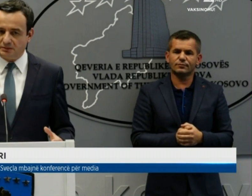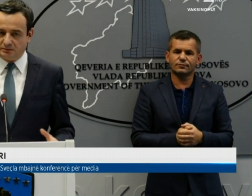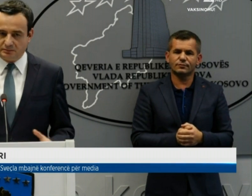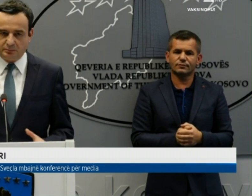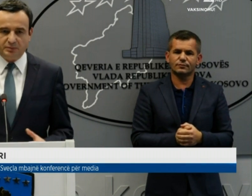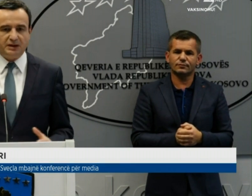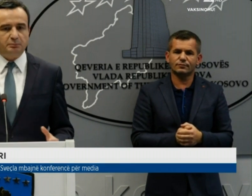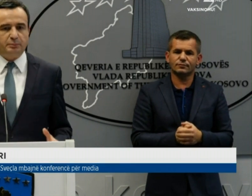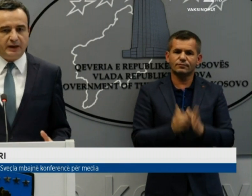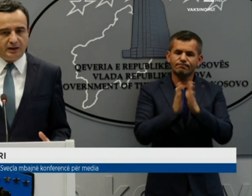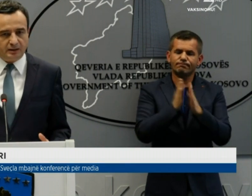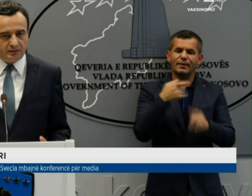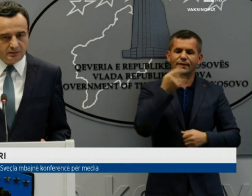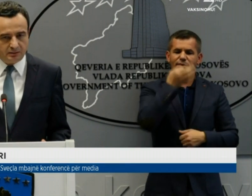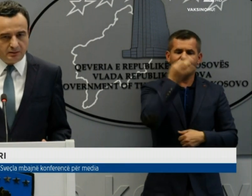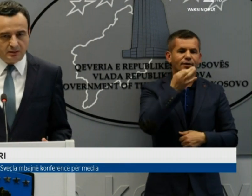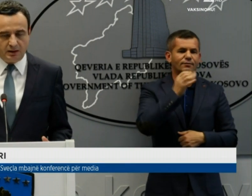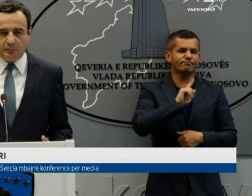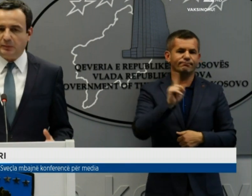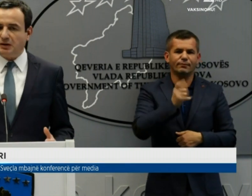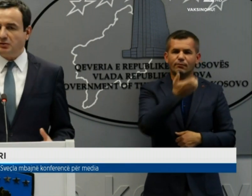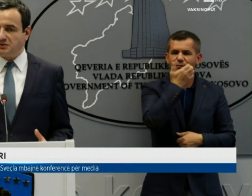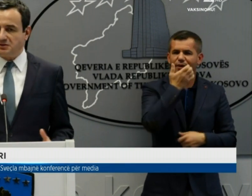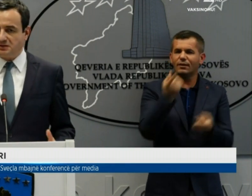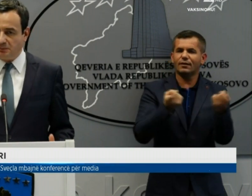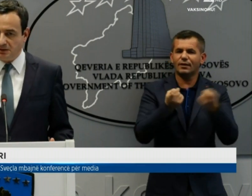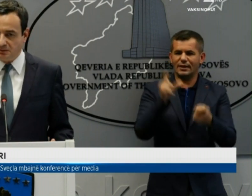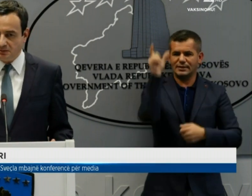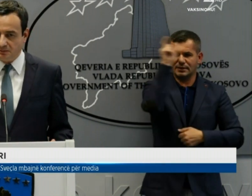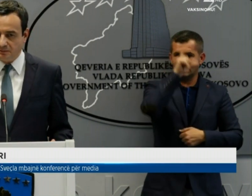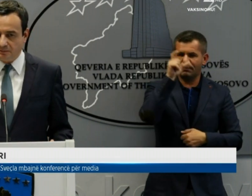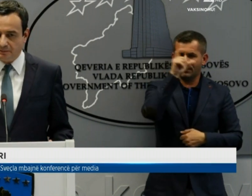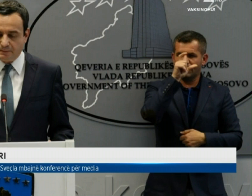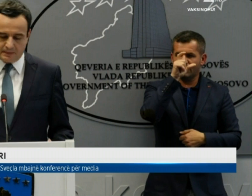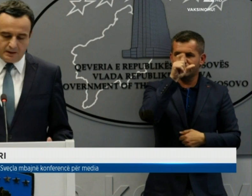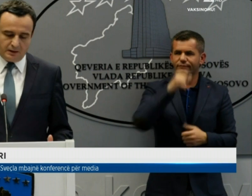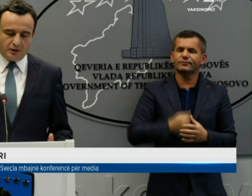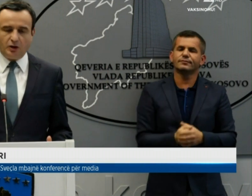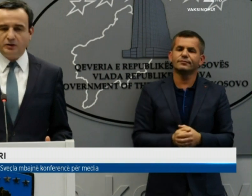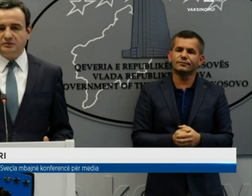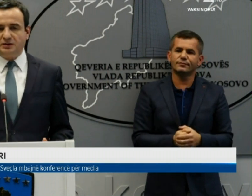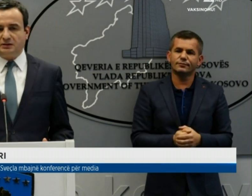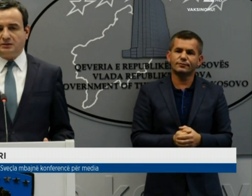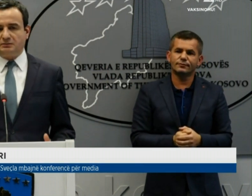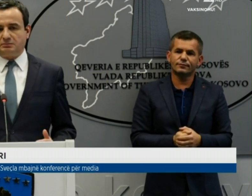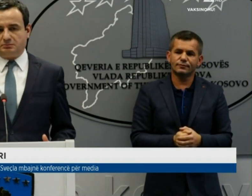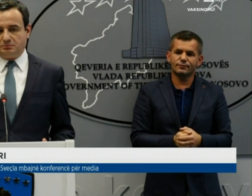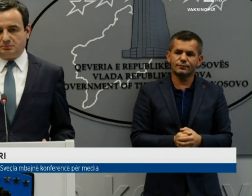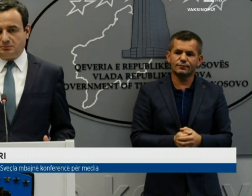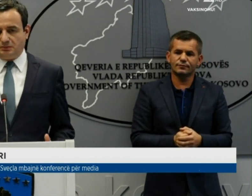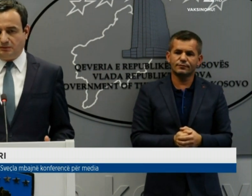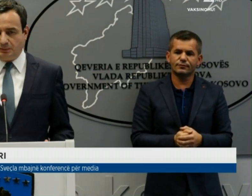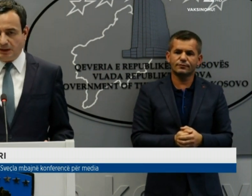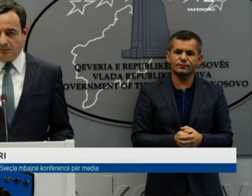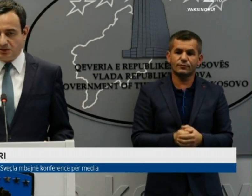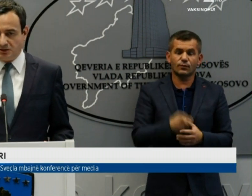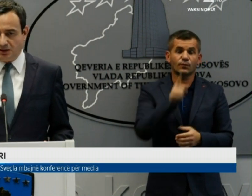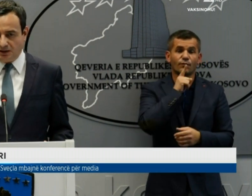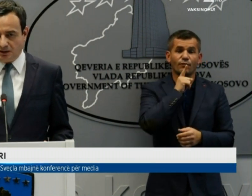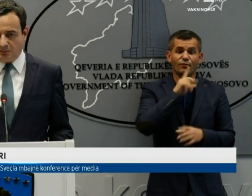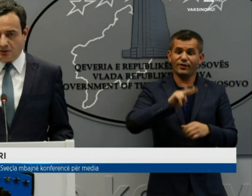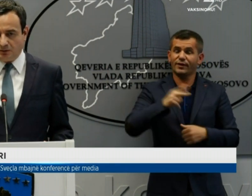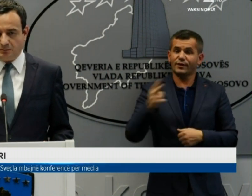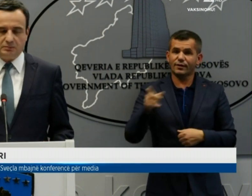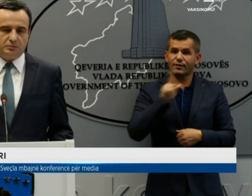të bjejm prej e propagandës së Serbisë. Në anën tjetër, veprimet që